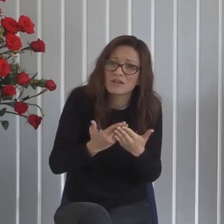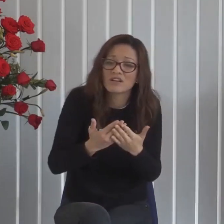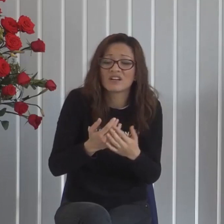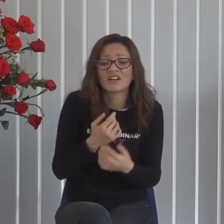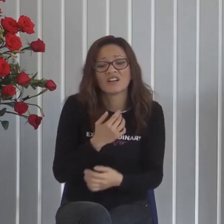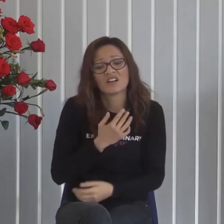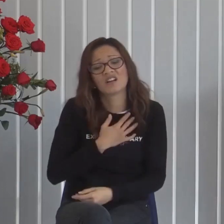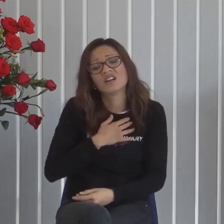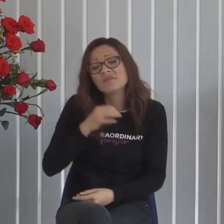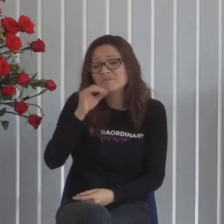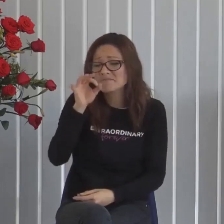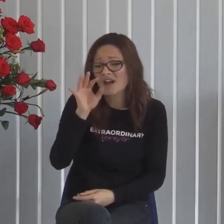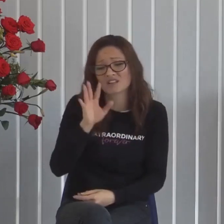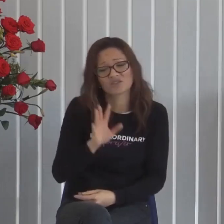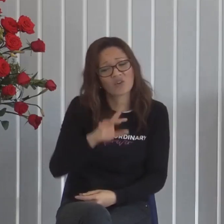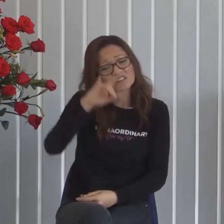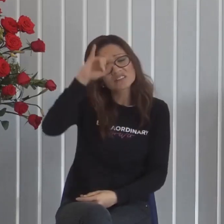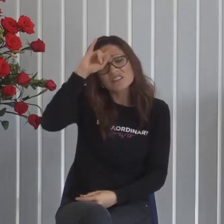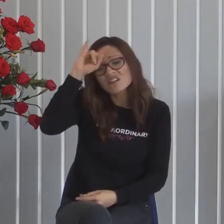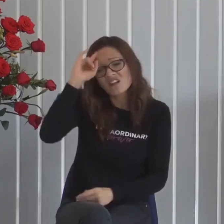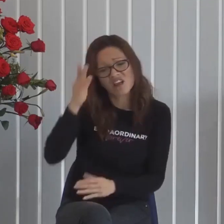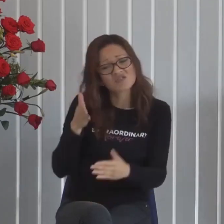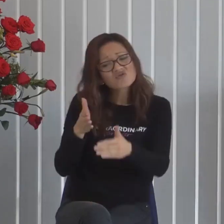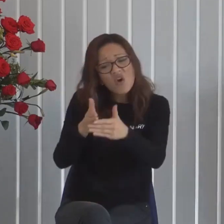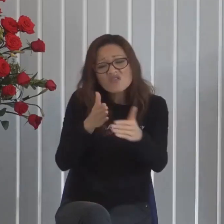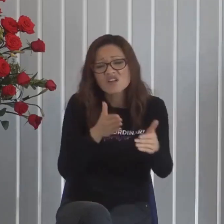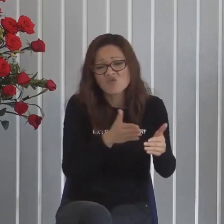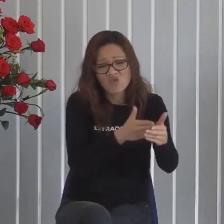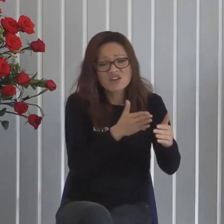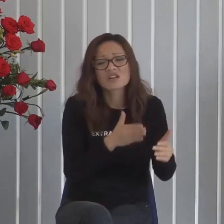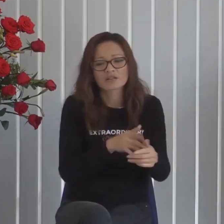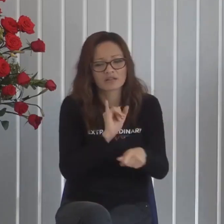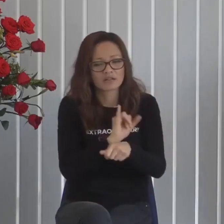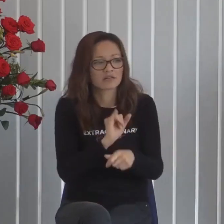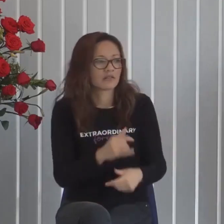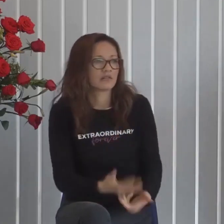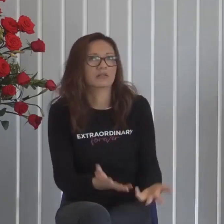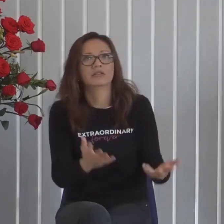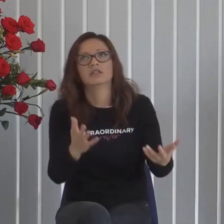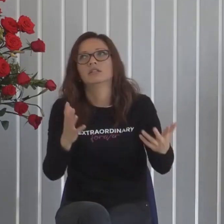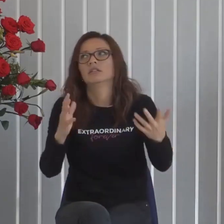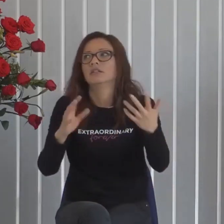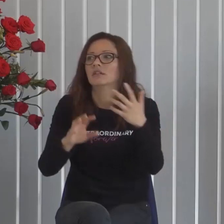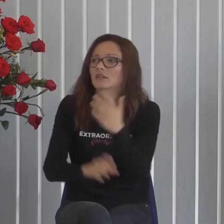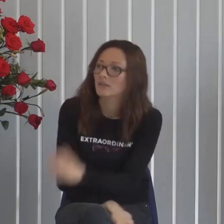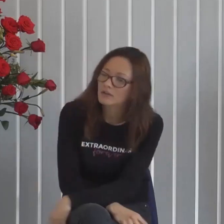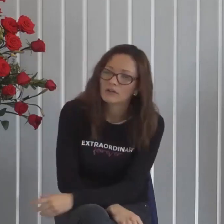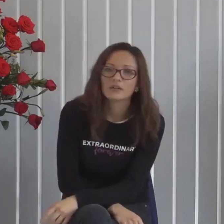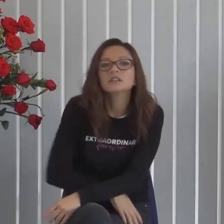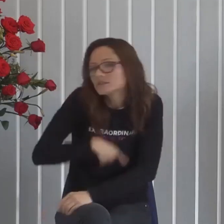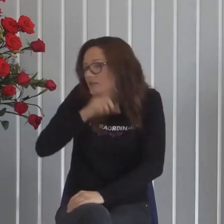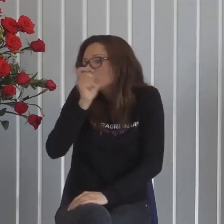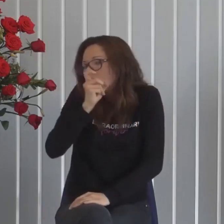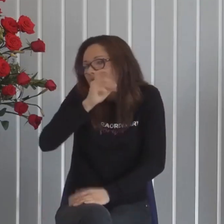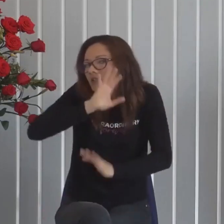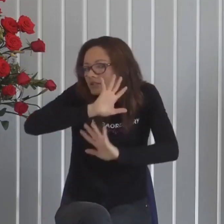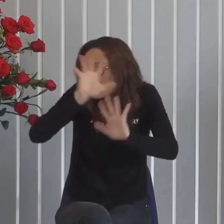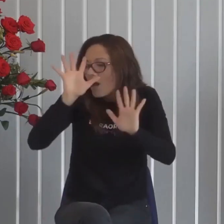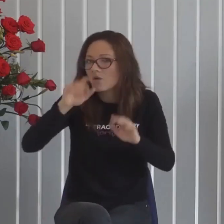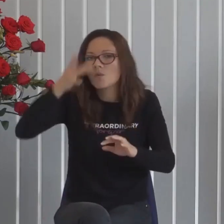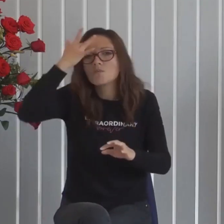Ay, pastor, Satanás está atacando a la iglesia. Ay, señora, por favor.